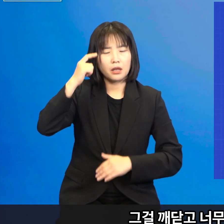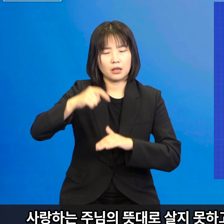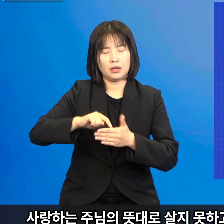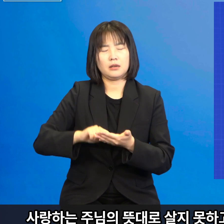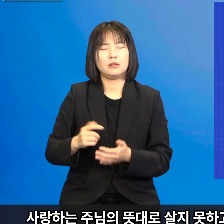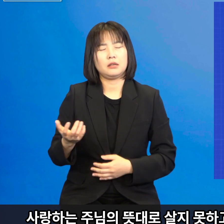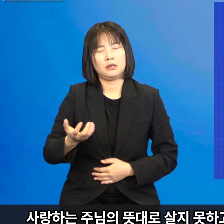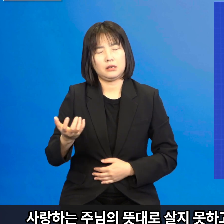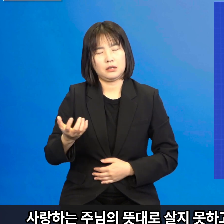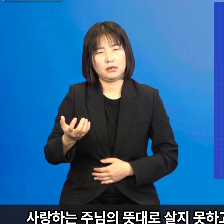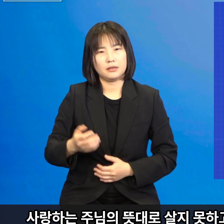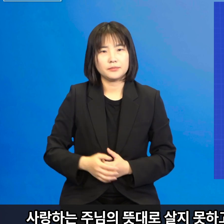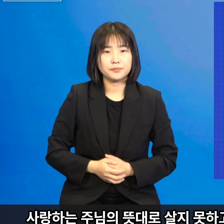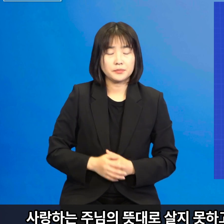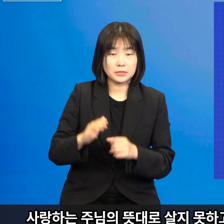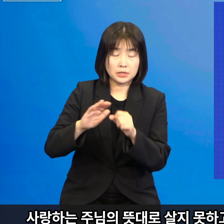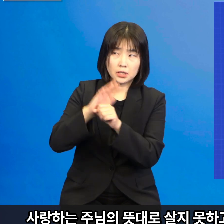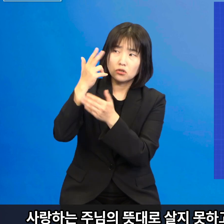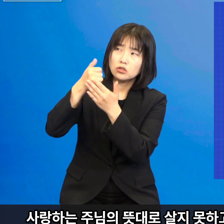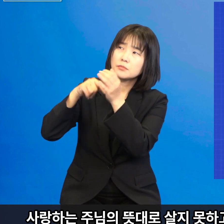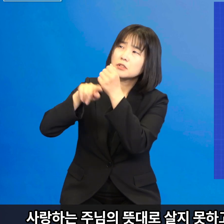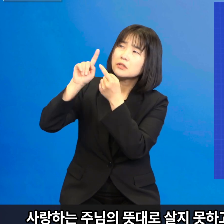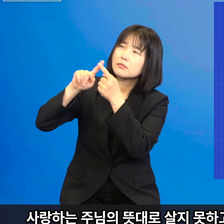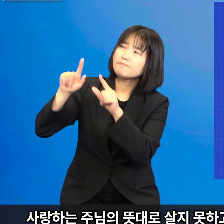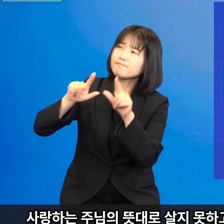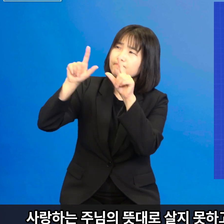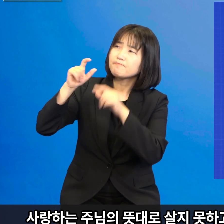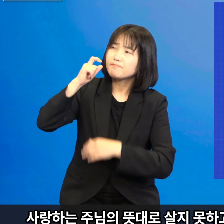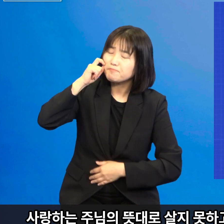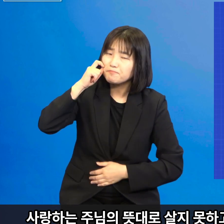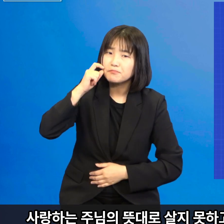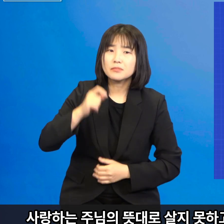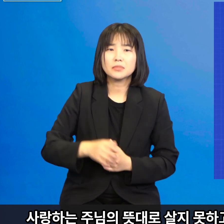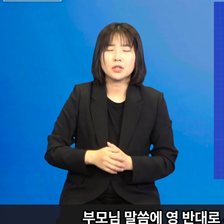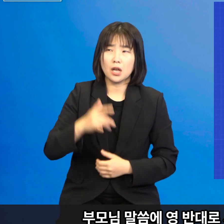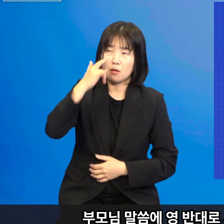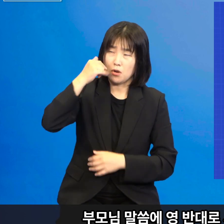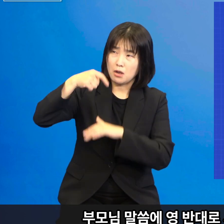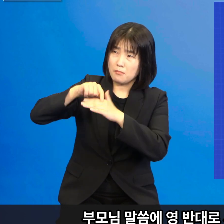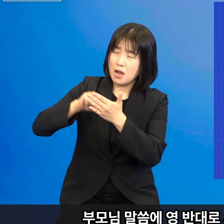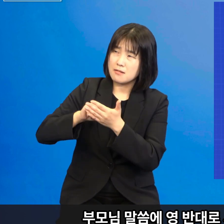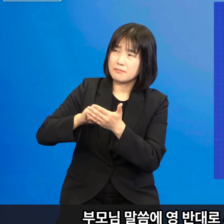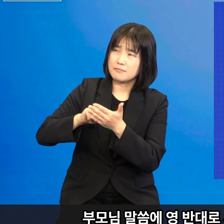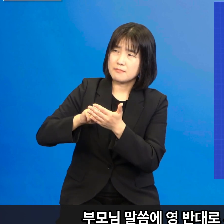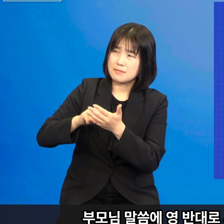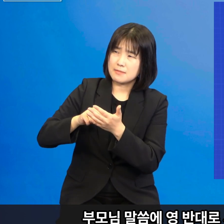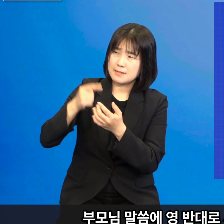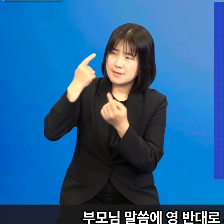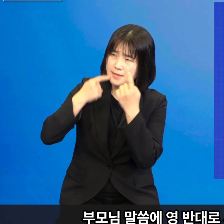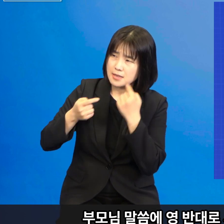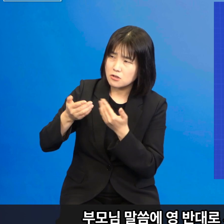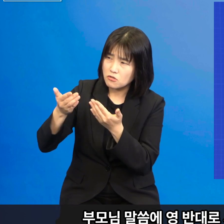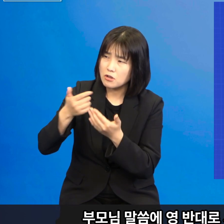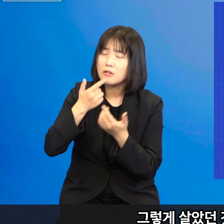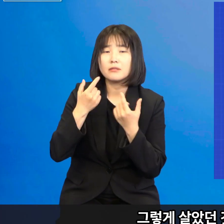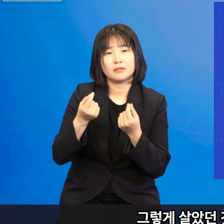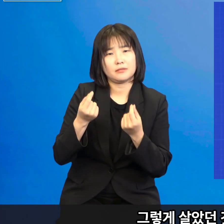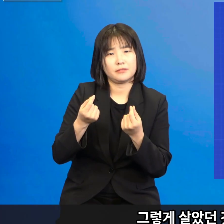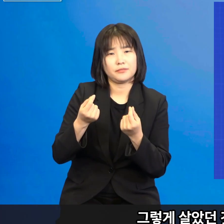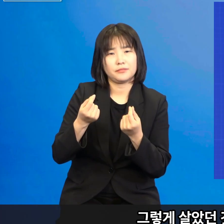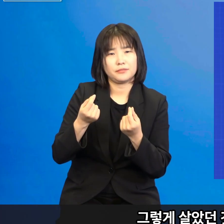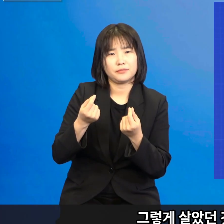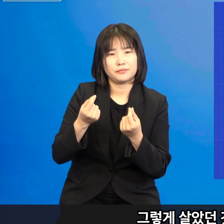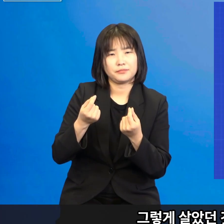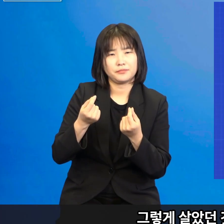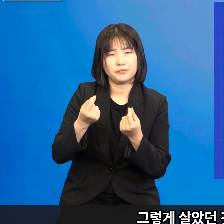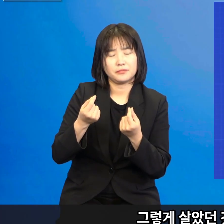거죠. 사랑하는 주님의 뜻대로 살지 못하고 마치 부모님의 마음을 아프게 하고 부모님 말씀에 영 반대로 사는 청개구리처럼 말이죠. 그렇게